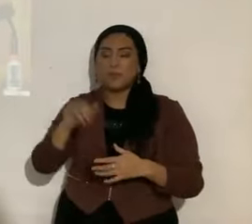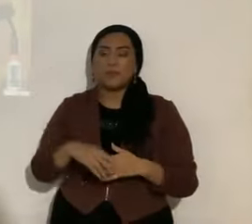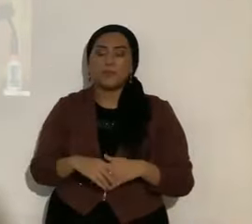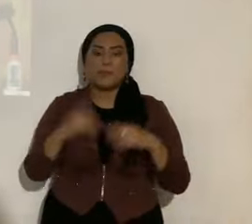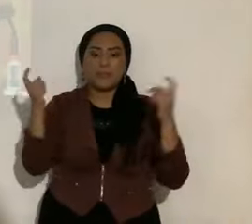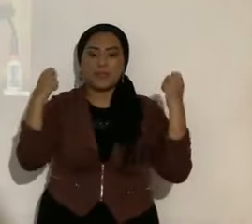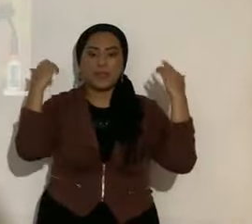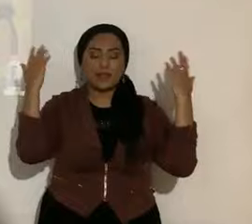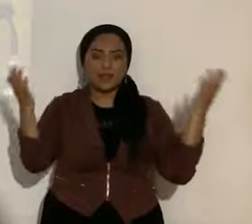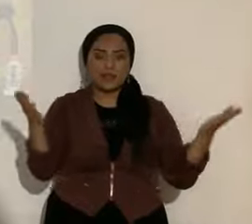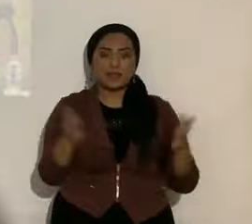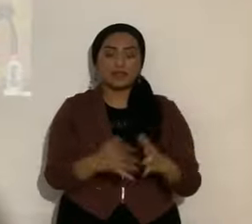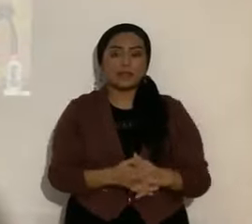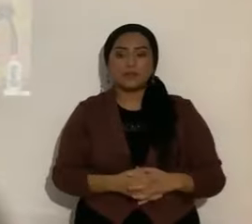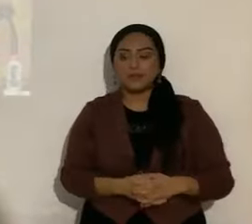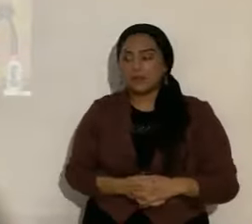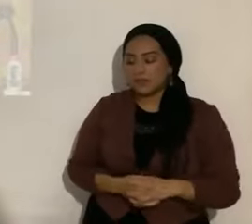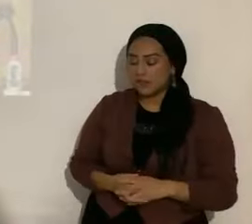Aleluya.